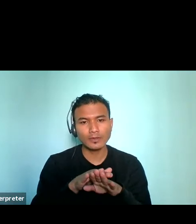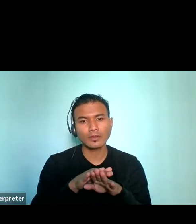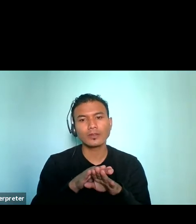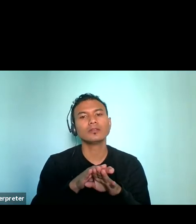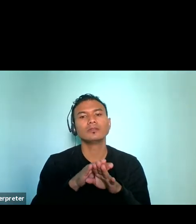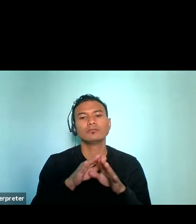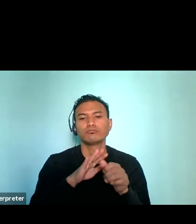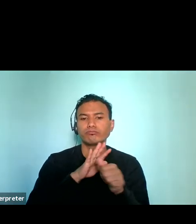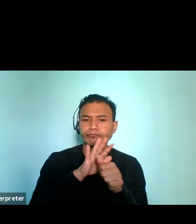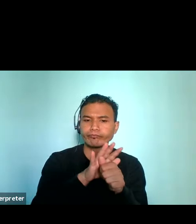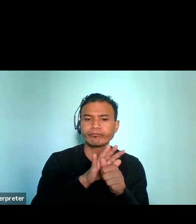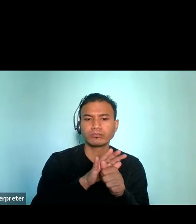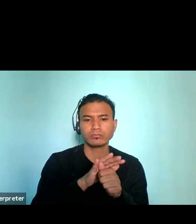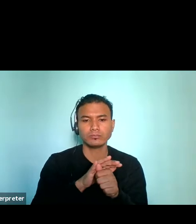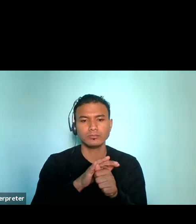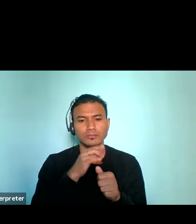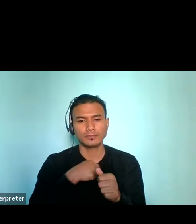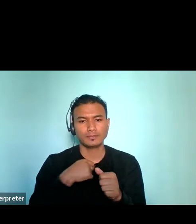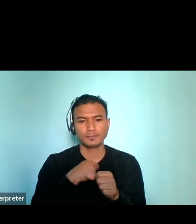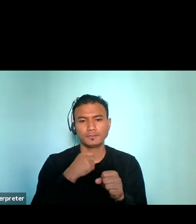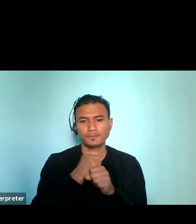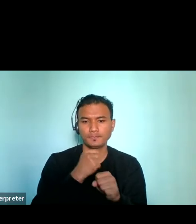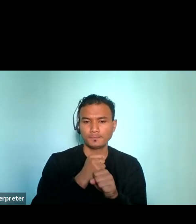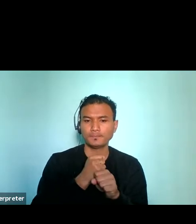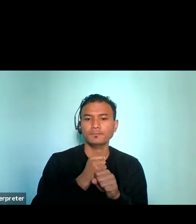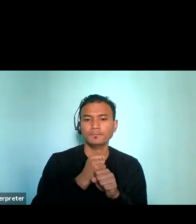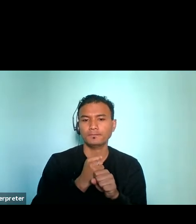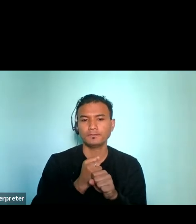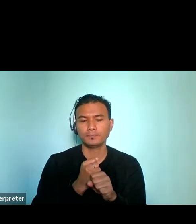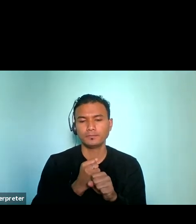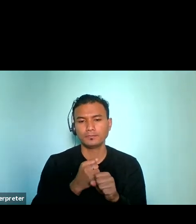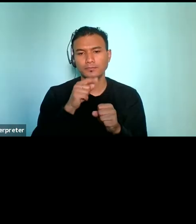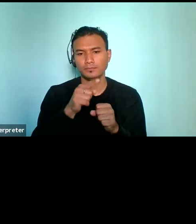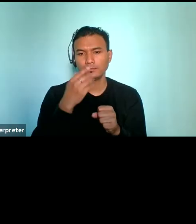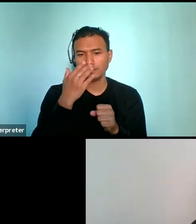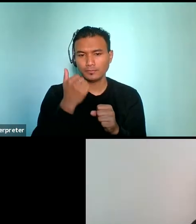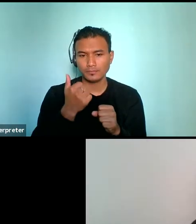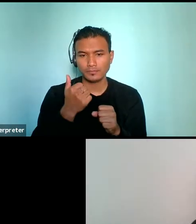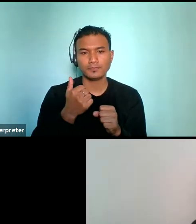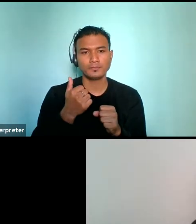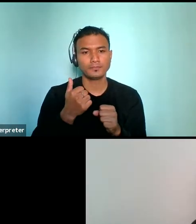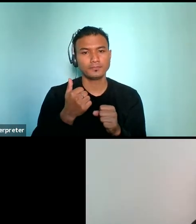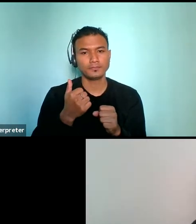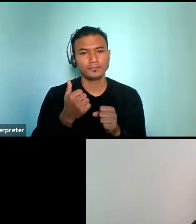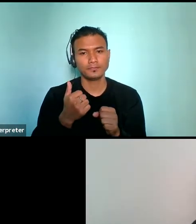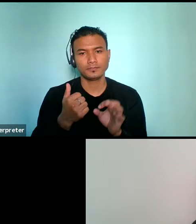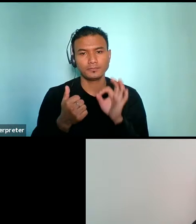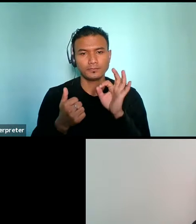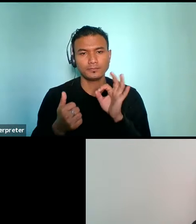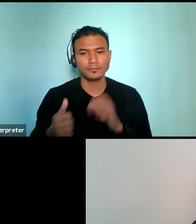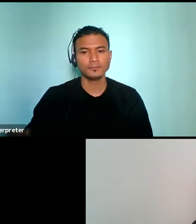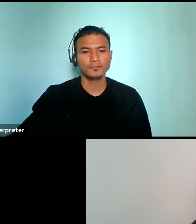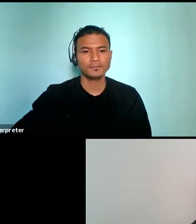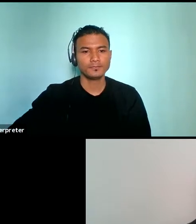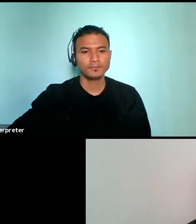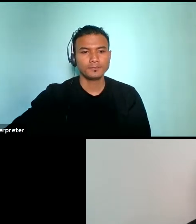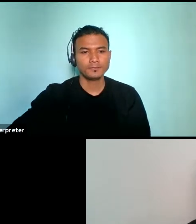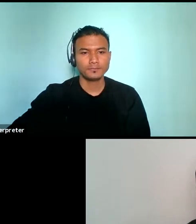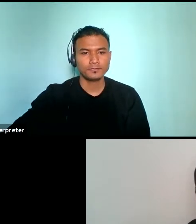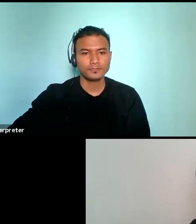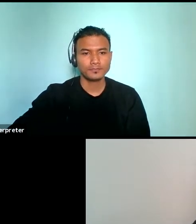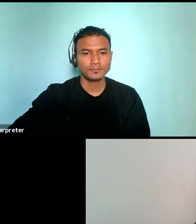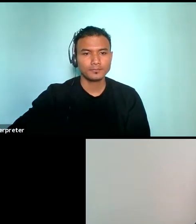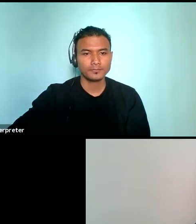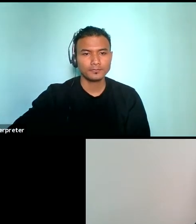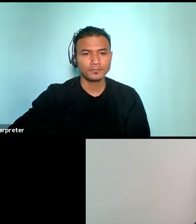Kemudian sampai saat ini saya terus memastikan soal ideologisasi perjuangan di